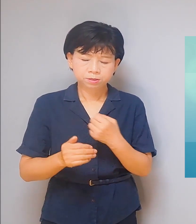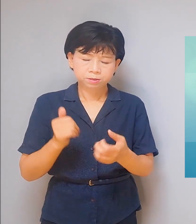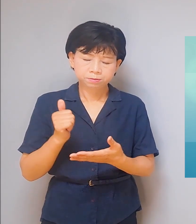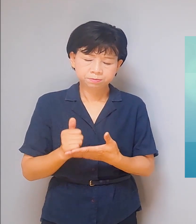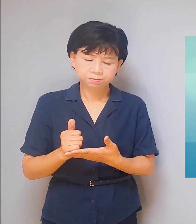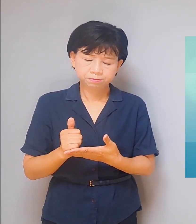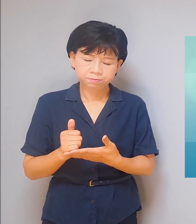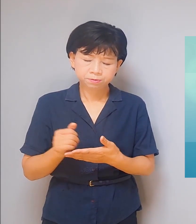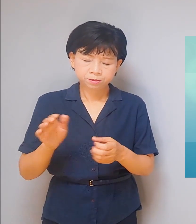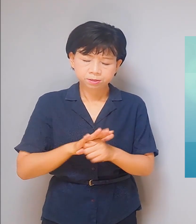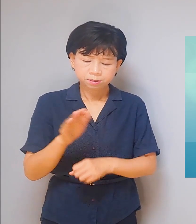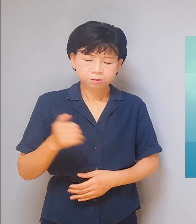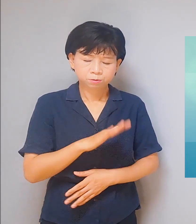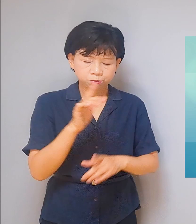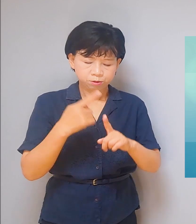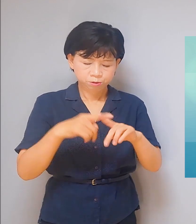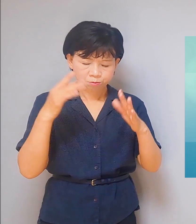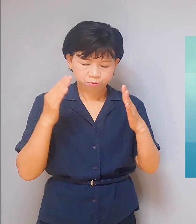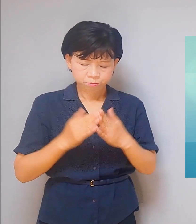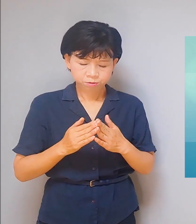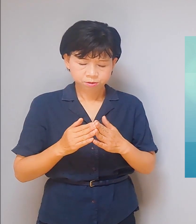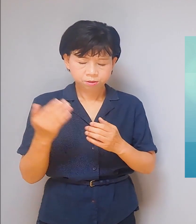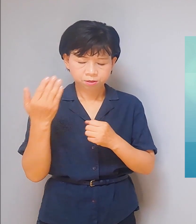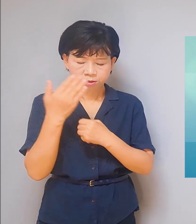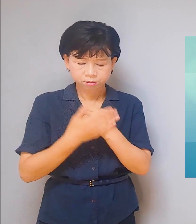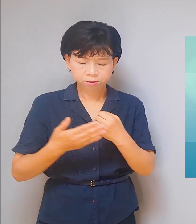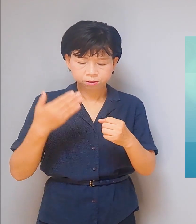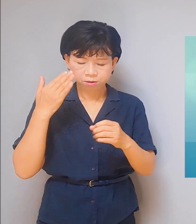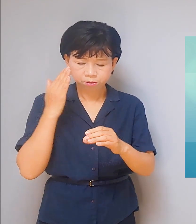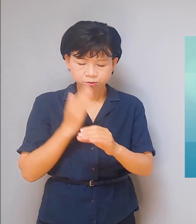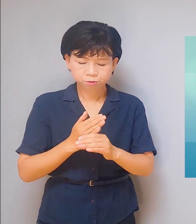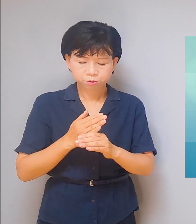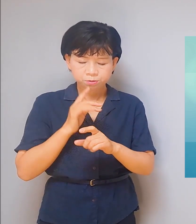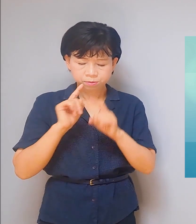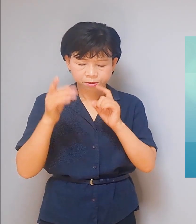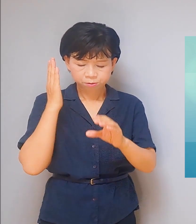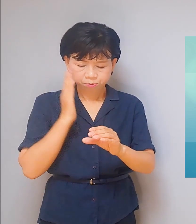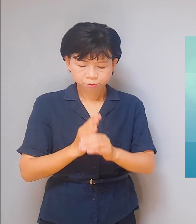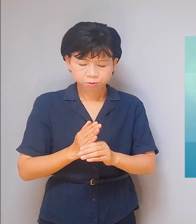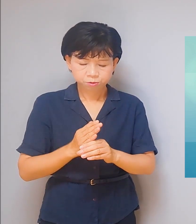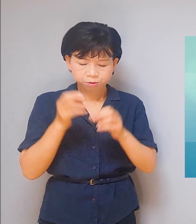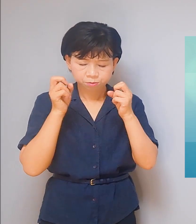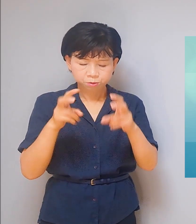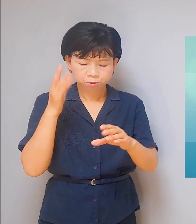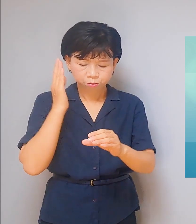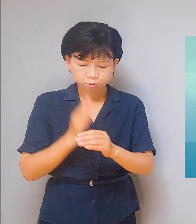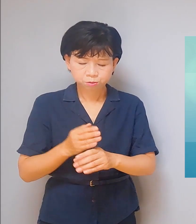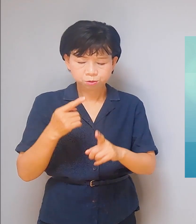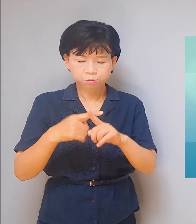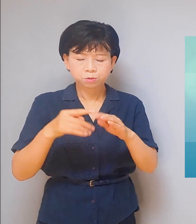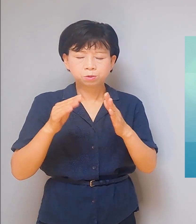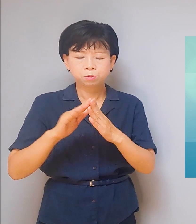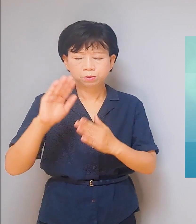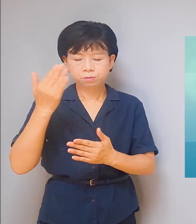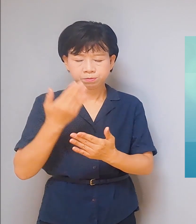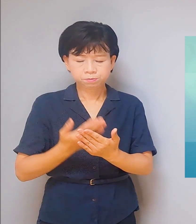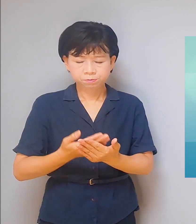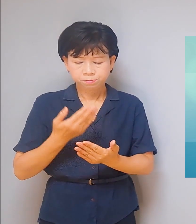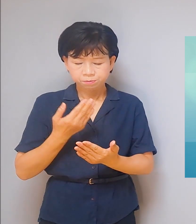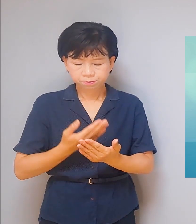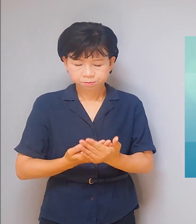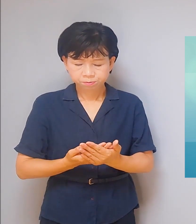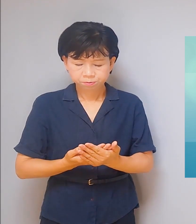하나님, 사랑하는 우리 교회가 은혜 중심, 말씀 중심, 선교 중심의 교회가 되게